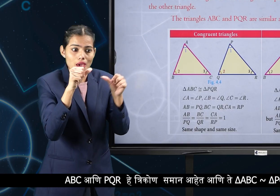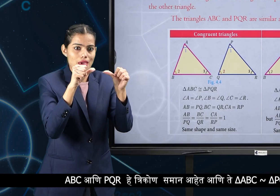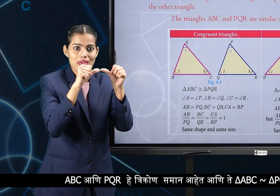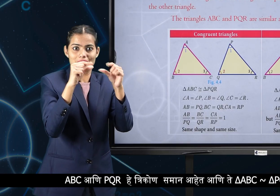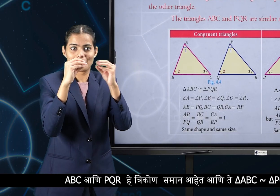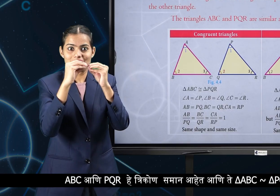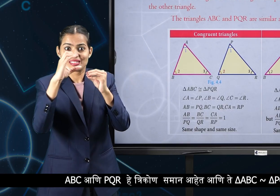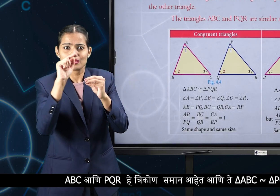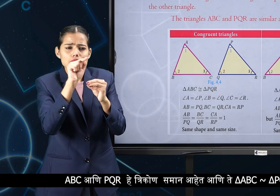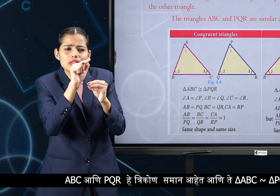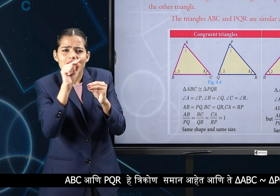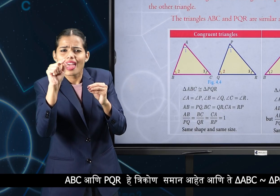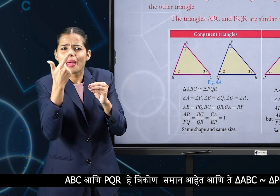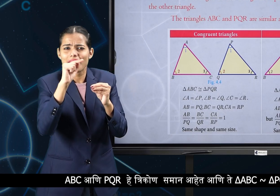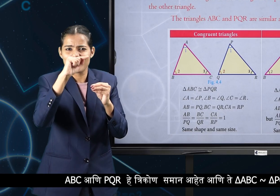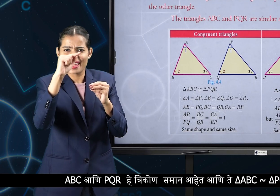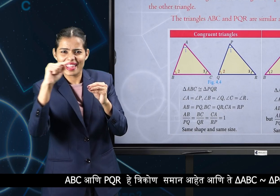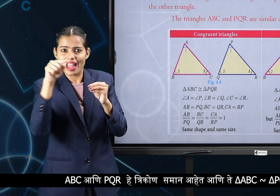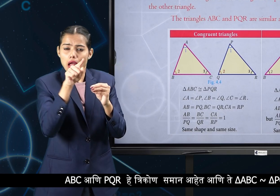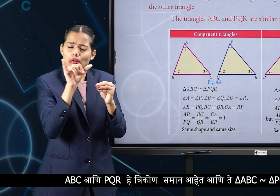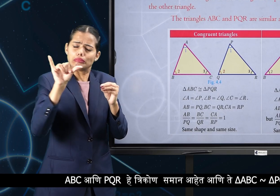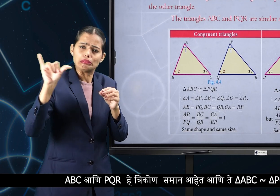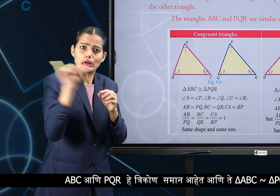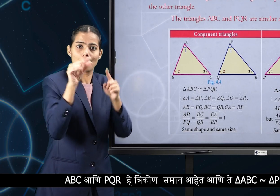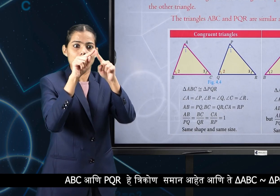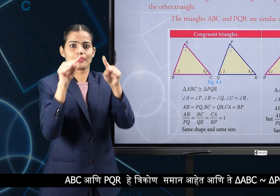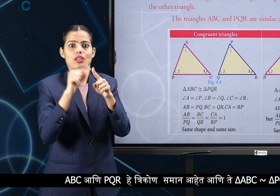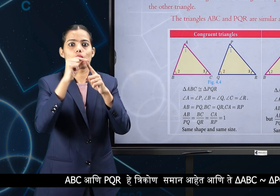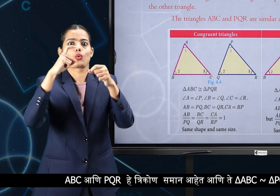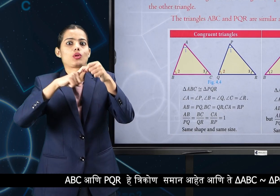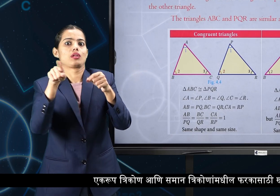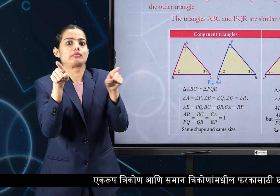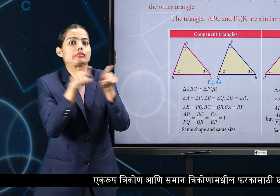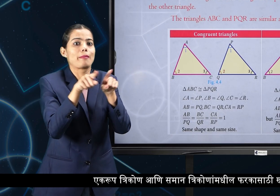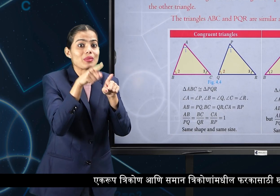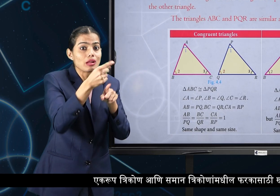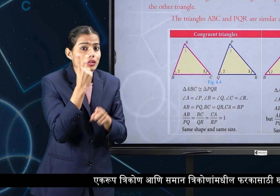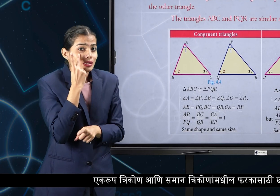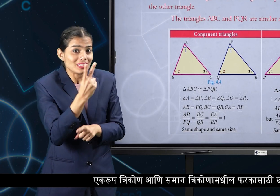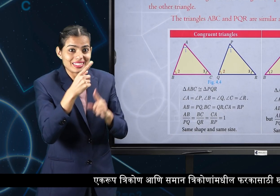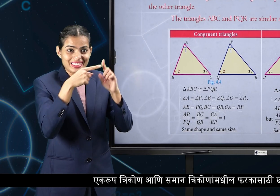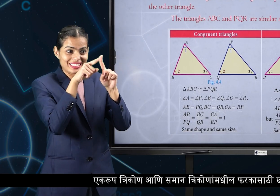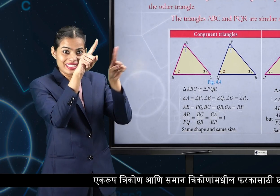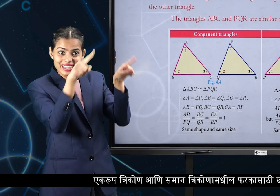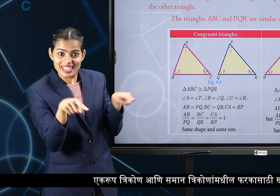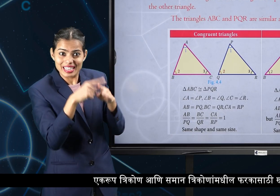त्रिकोण PQR म्हणून लिहिता येतात. एकरूप त्रिकोण आणि समान